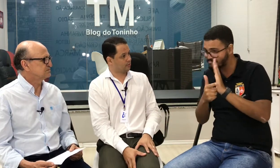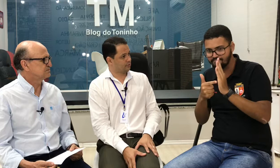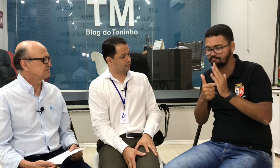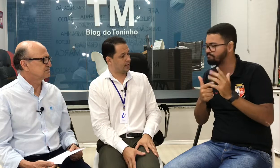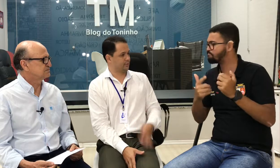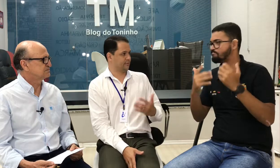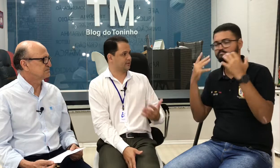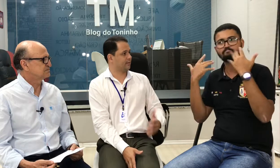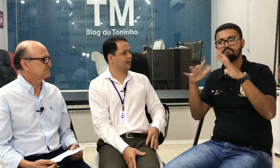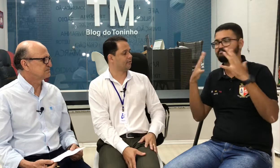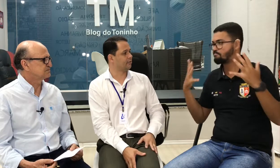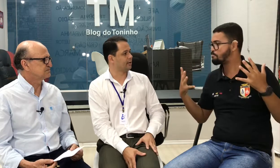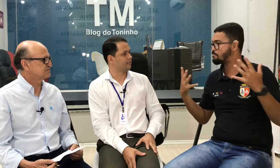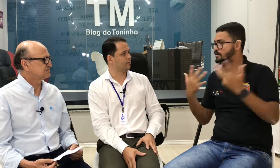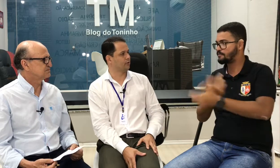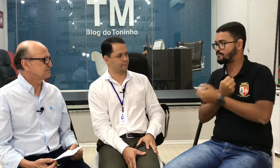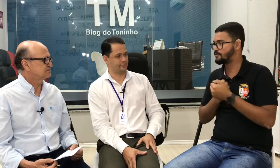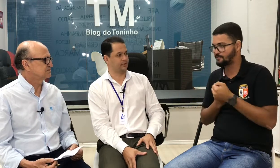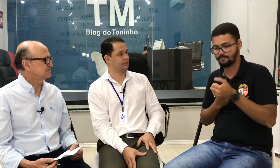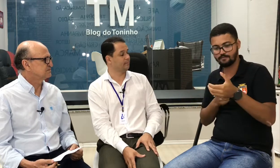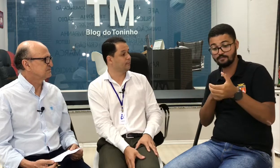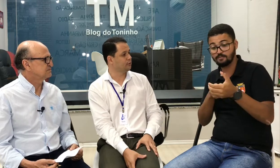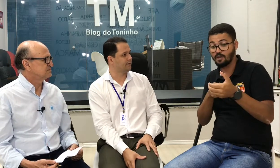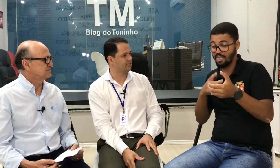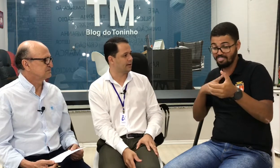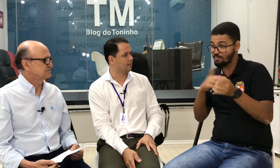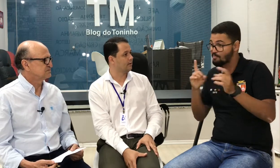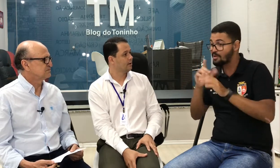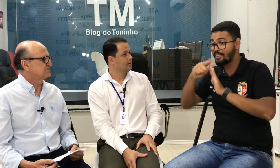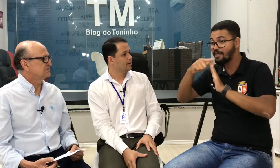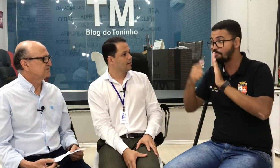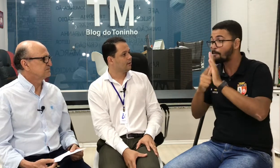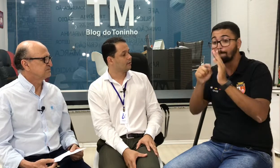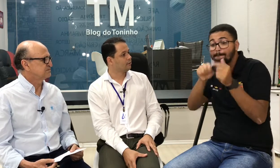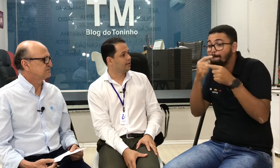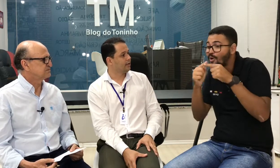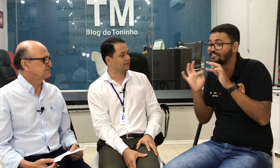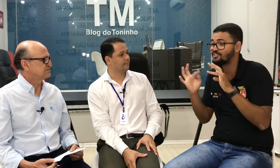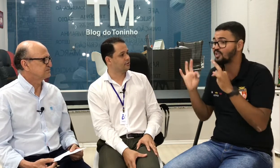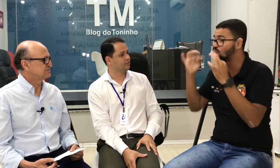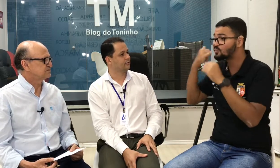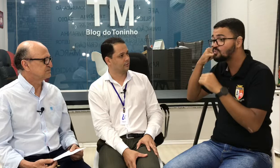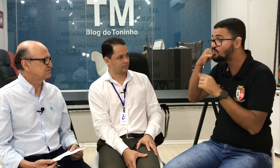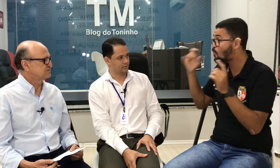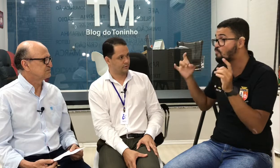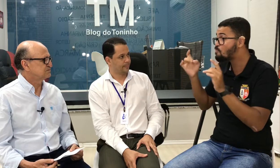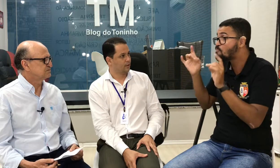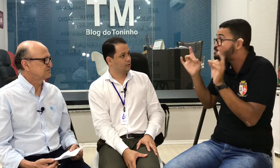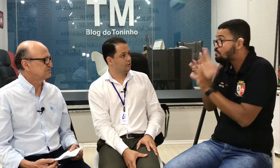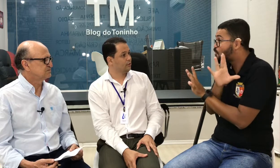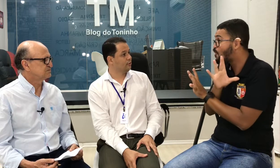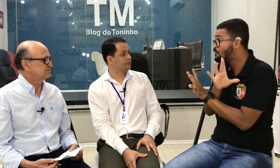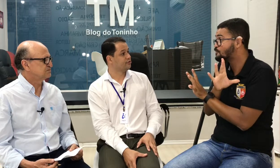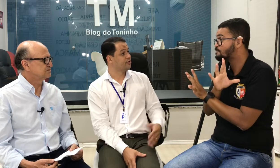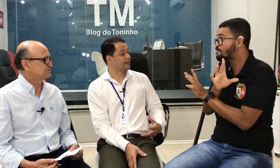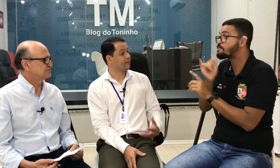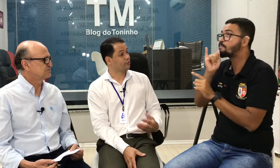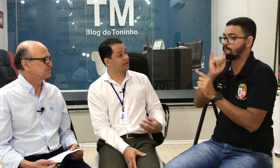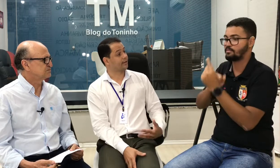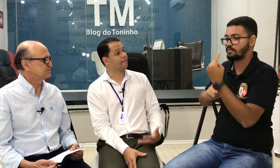celular, por exemplo, nesse trabalho de ter um intérprete remoto, para mim é muito especial. Eu adorei saber disso. E hoje em dia a tecnologia está pronta